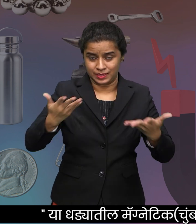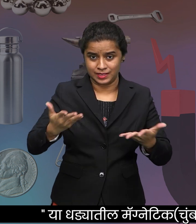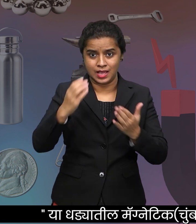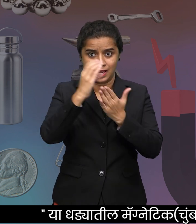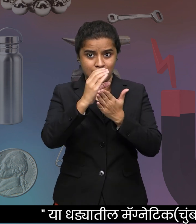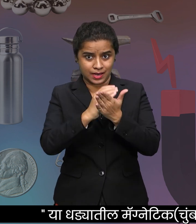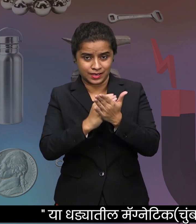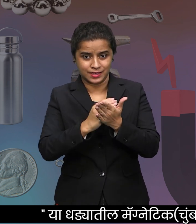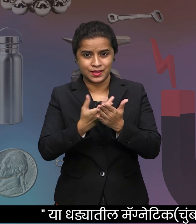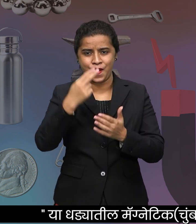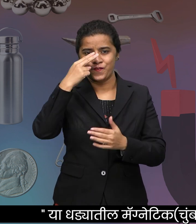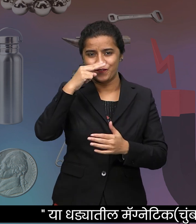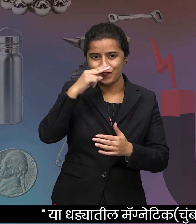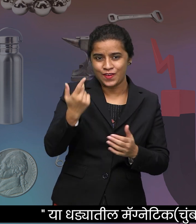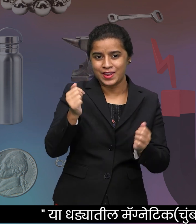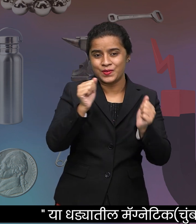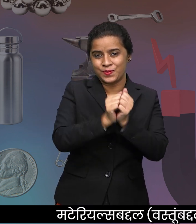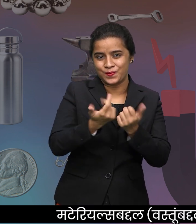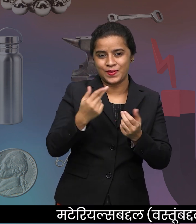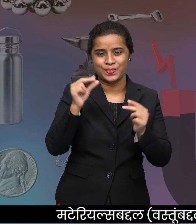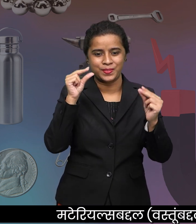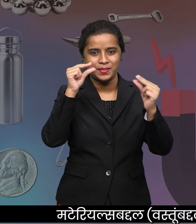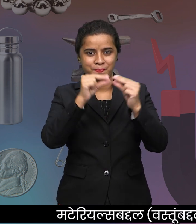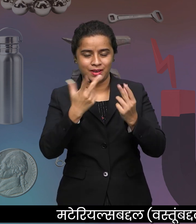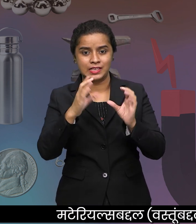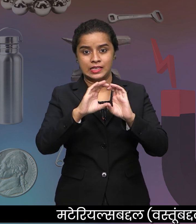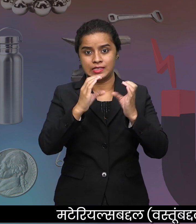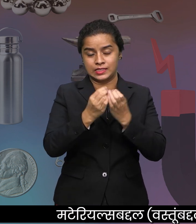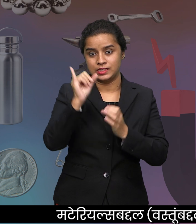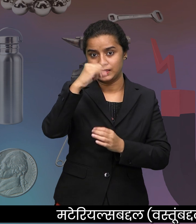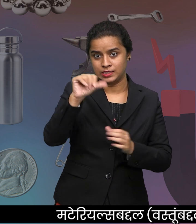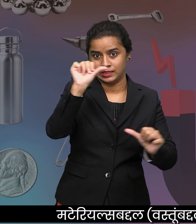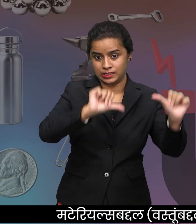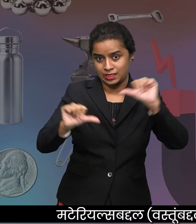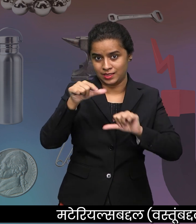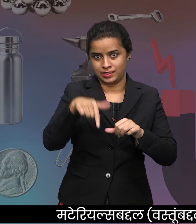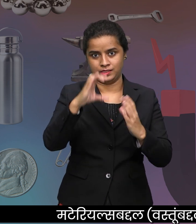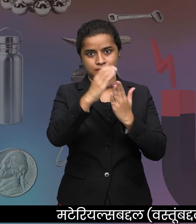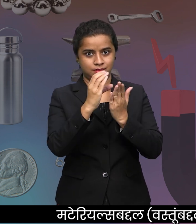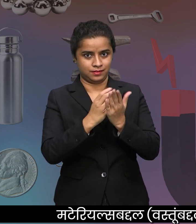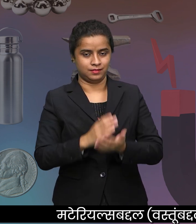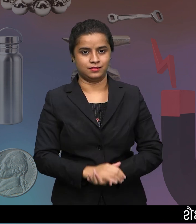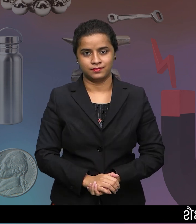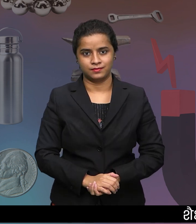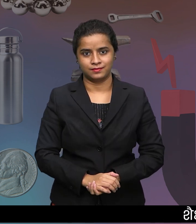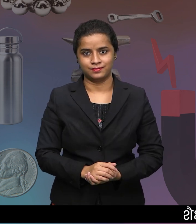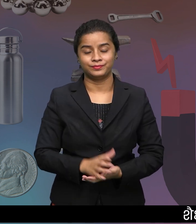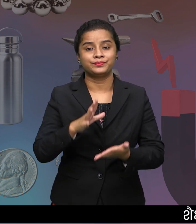चुंबकीय आणि अचुंबकीय नॉन मॅग्नेटिक मटेरियल्सबद्दल, वस्तूंबद्दल समजावून सांगण्यासाठी आलो आहे. शैक्षणिक